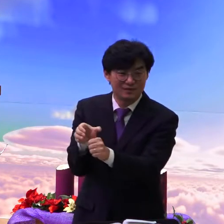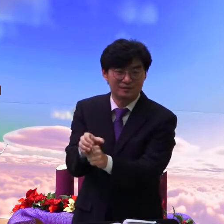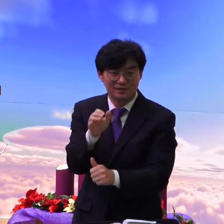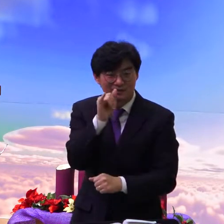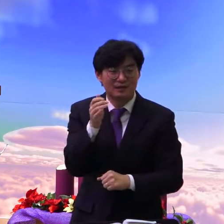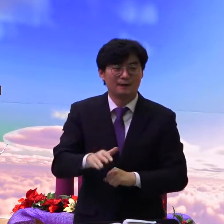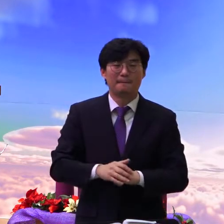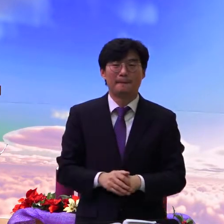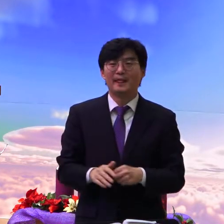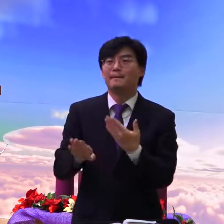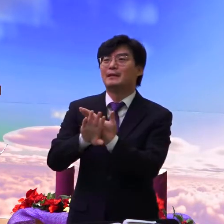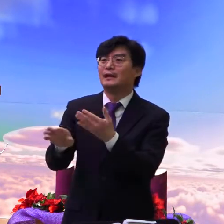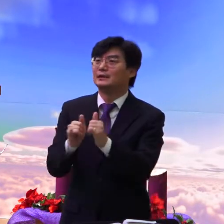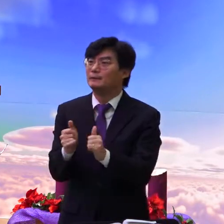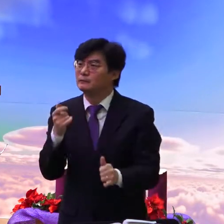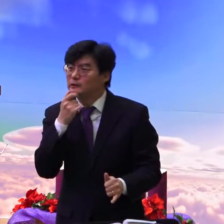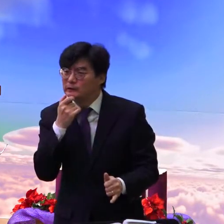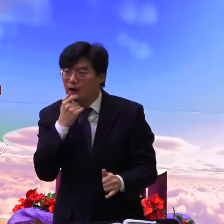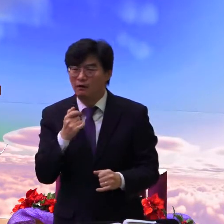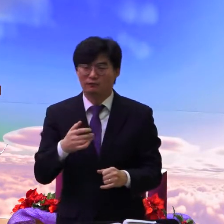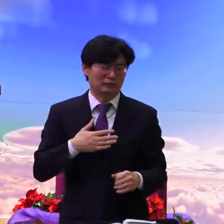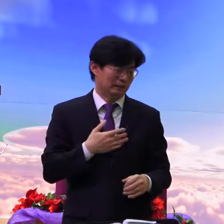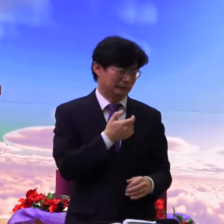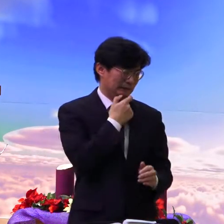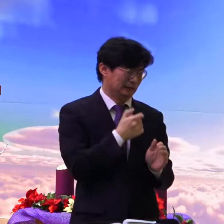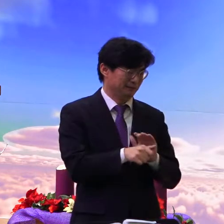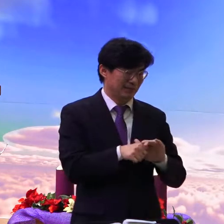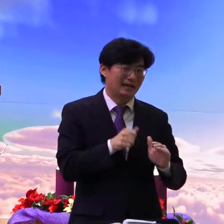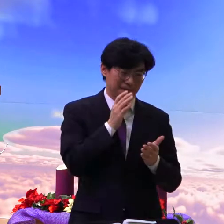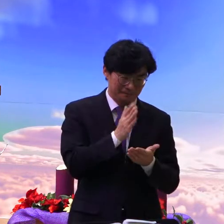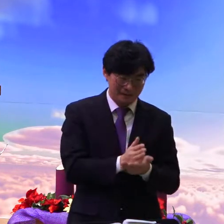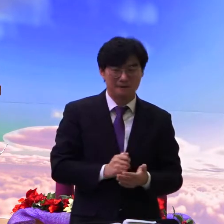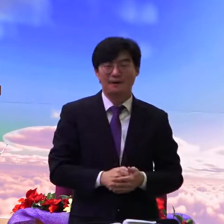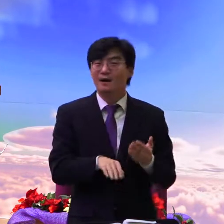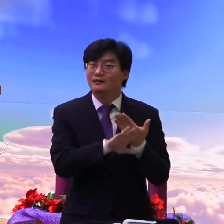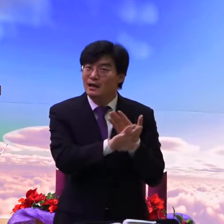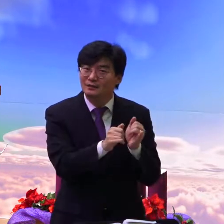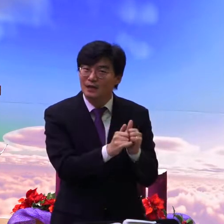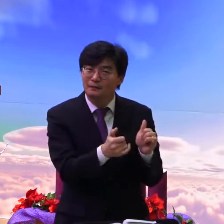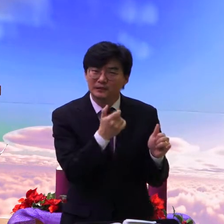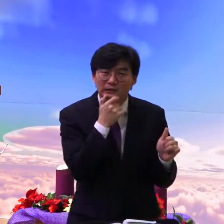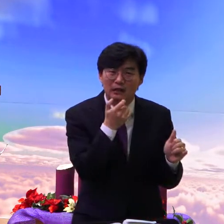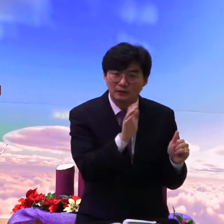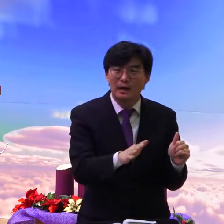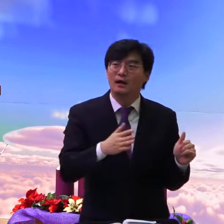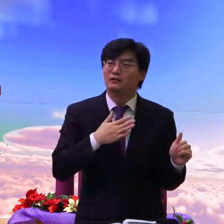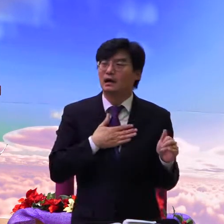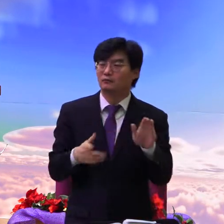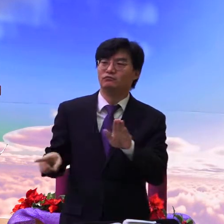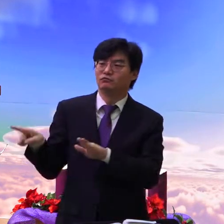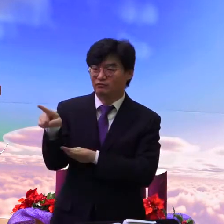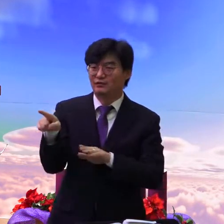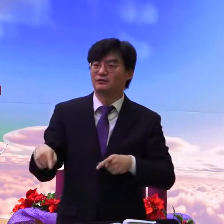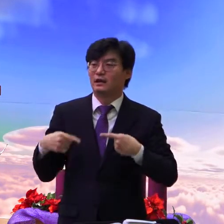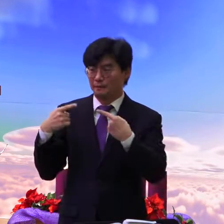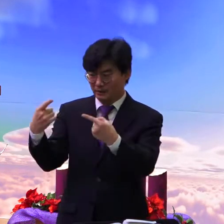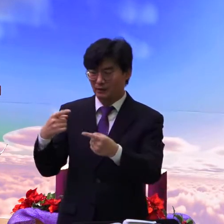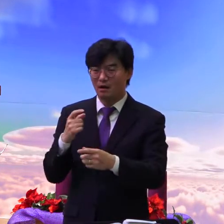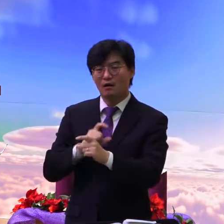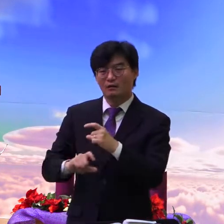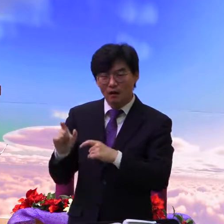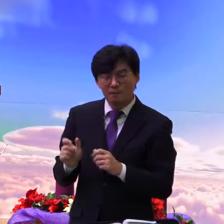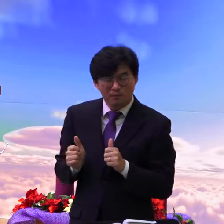남이 싫어하는 일들을 해야 될 때가 많이 있습니다. 앞서서 먼저 일하고 더 헌신하고 그래서